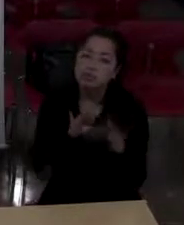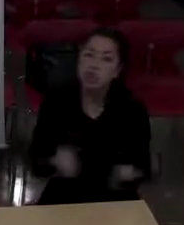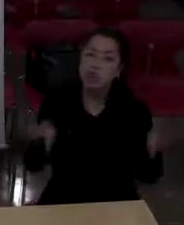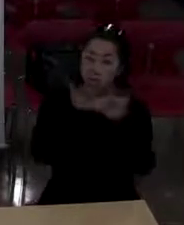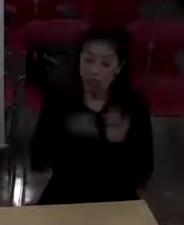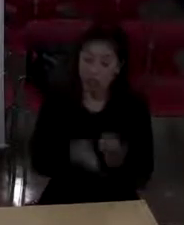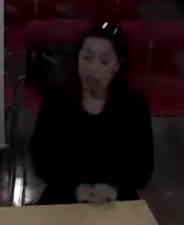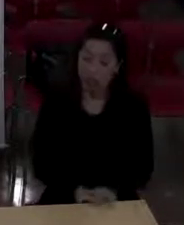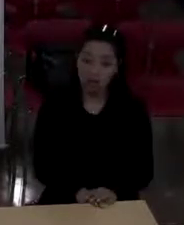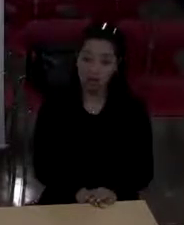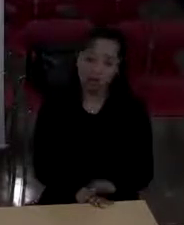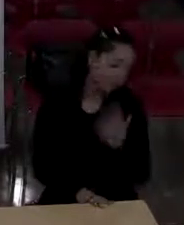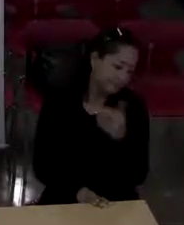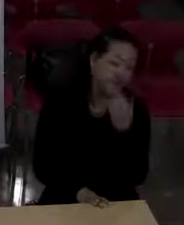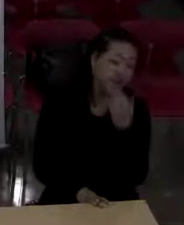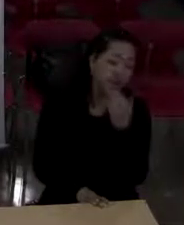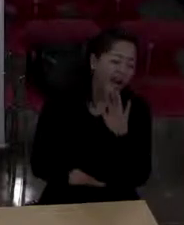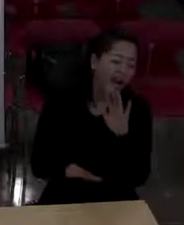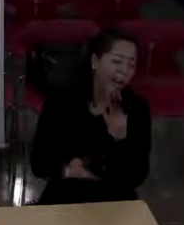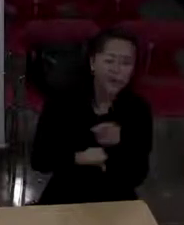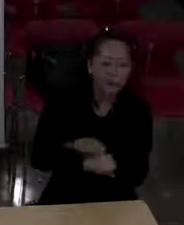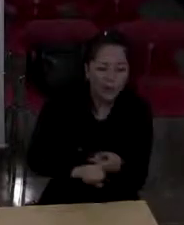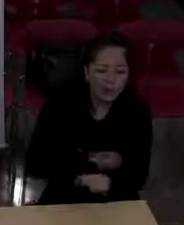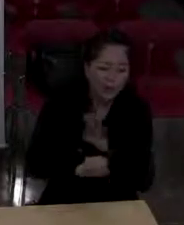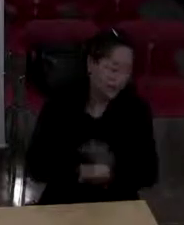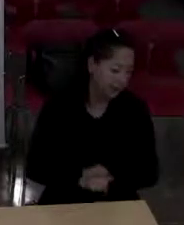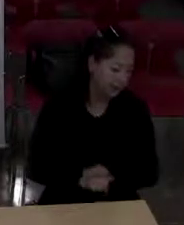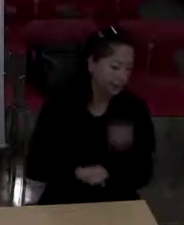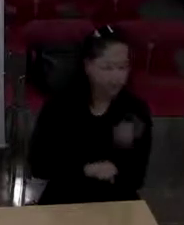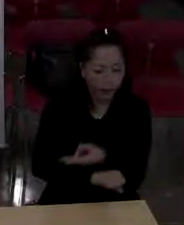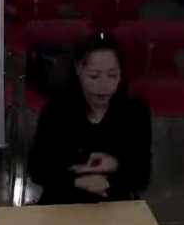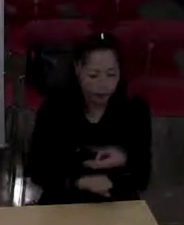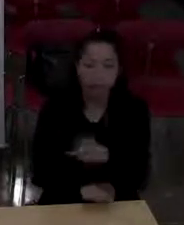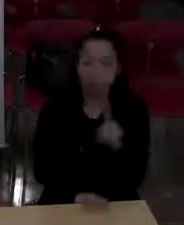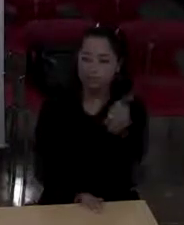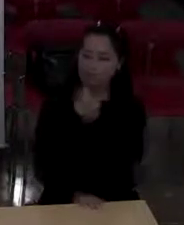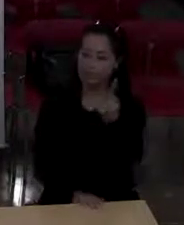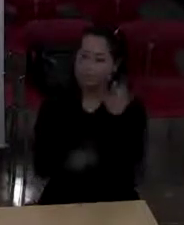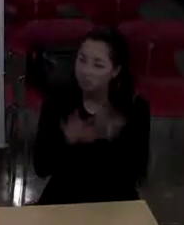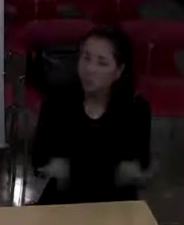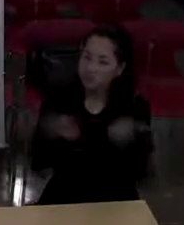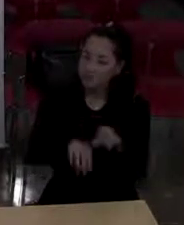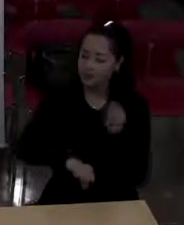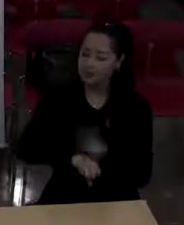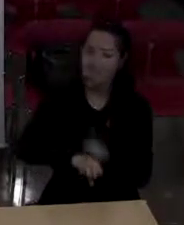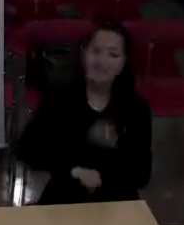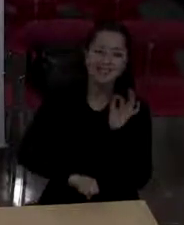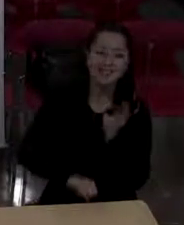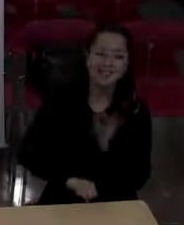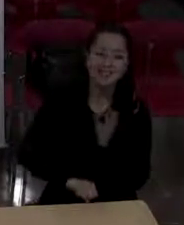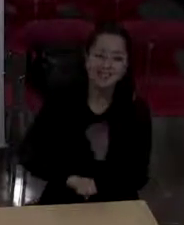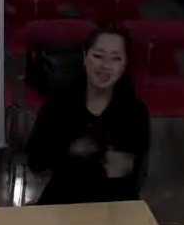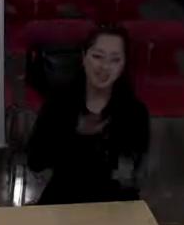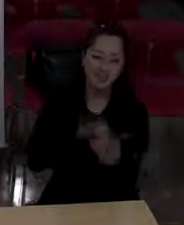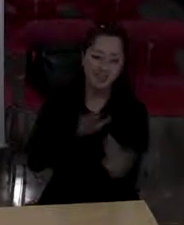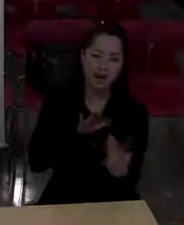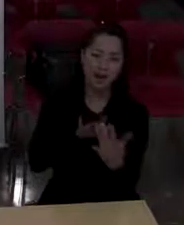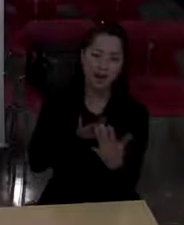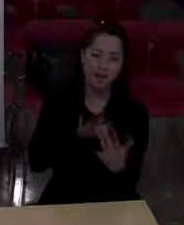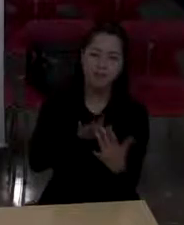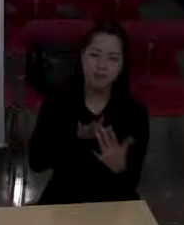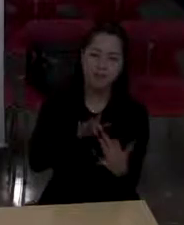como tenemos todos la comunicación presente en todo momento. En el caso de bebés que sus